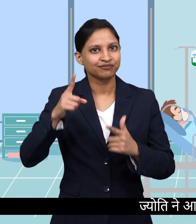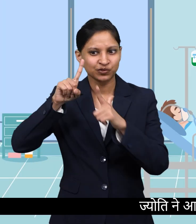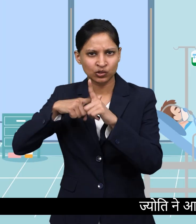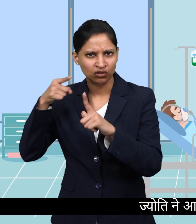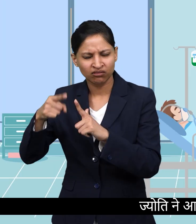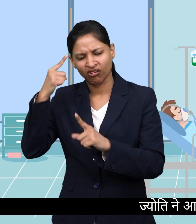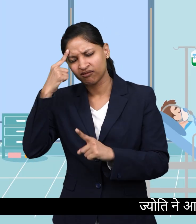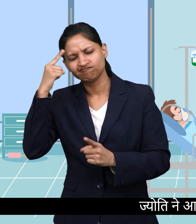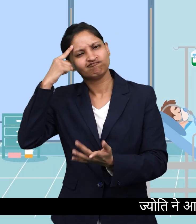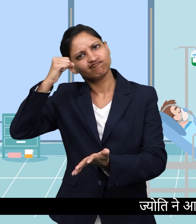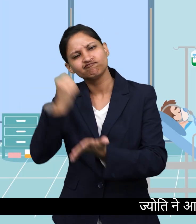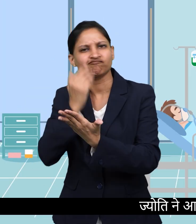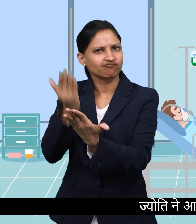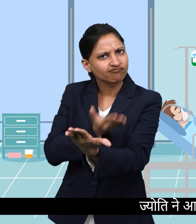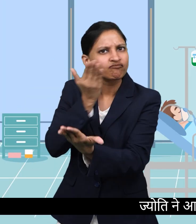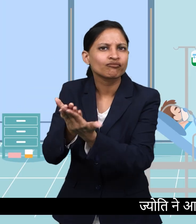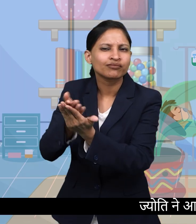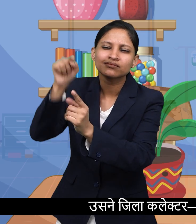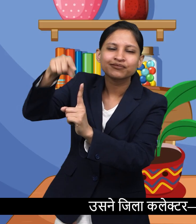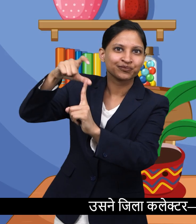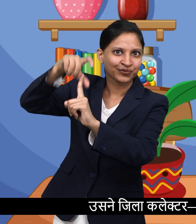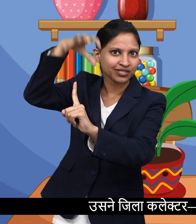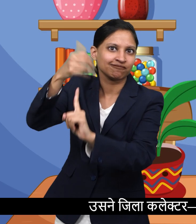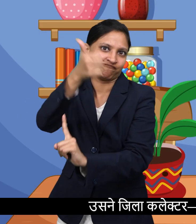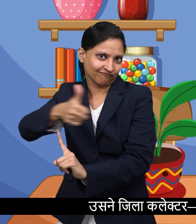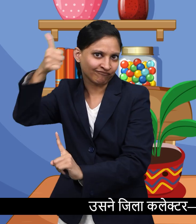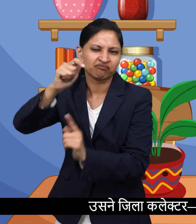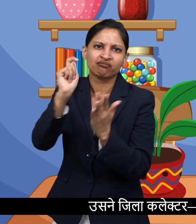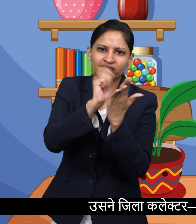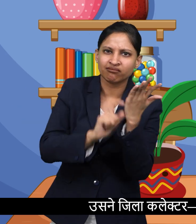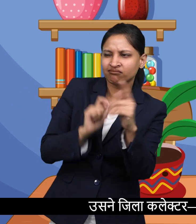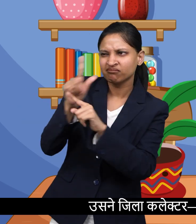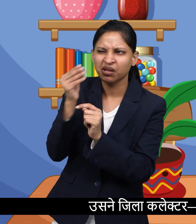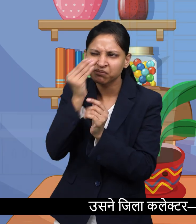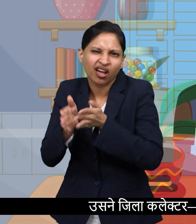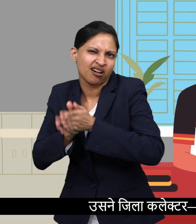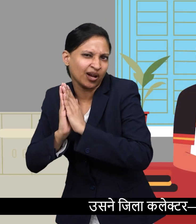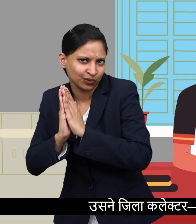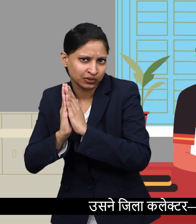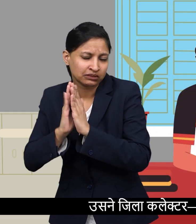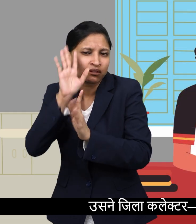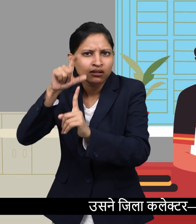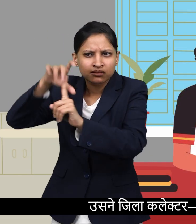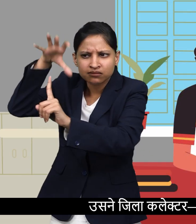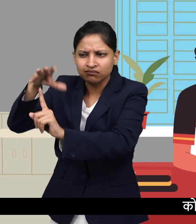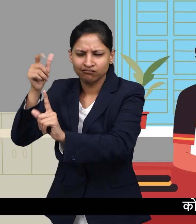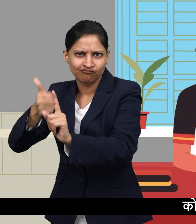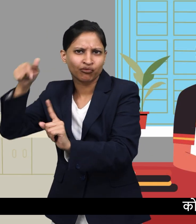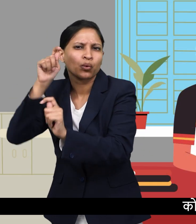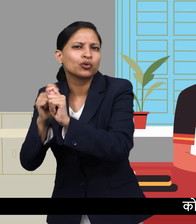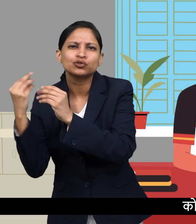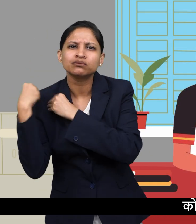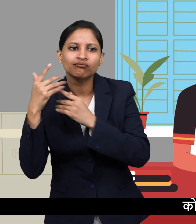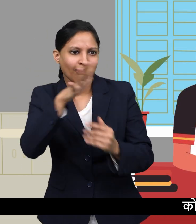ज्योति ने आवेदन करने का फैसला किया। उसने जिला कलेक्टर, जो पूरे जिले का मुख्य अधिकारी होता है, को